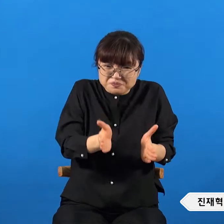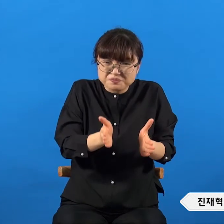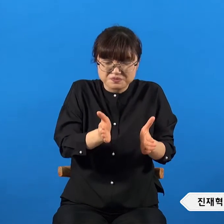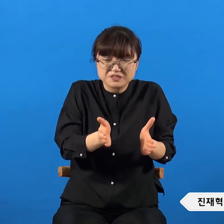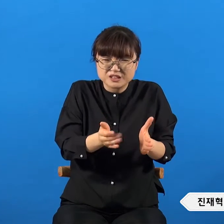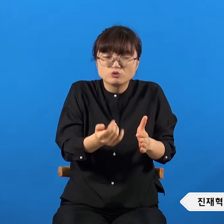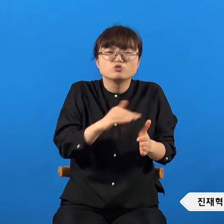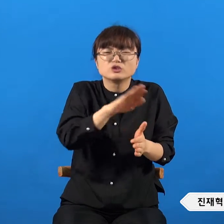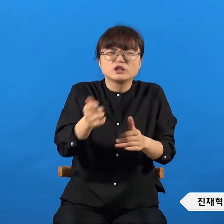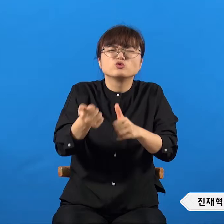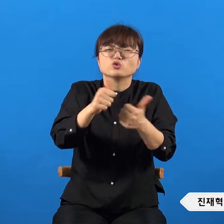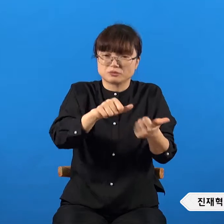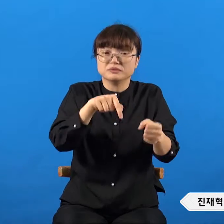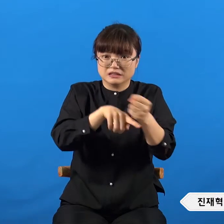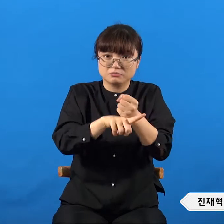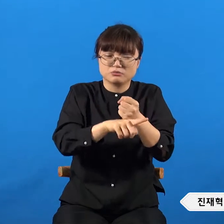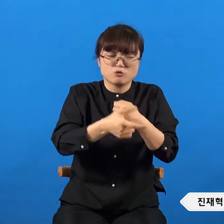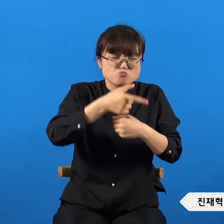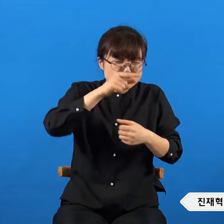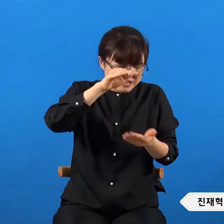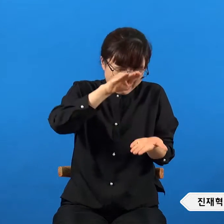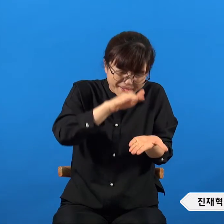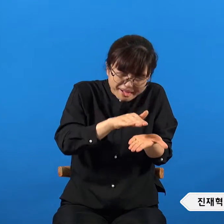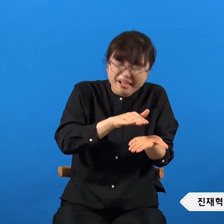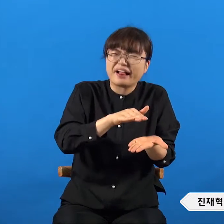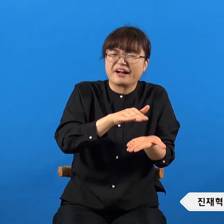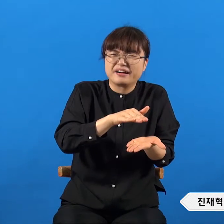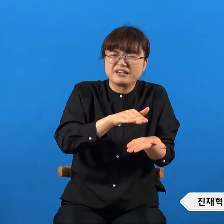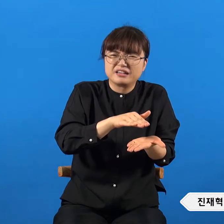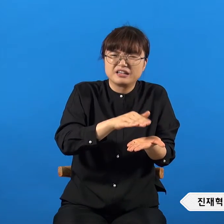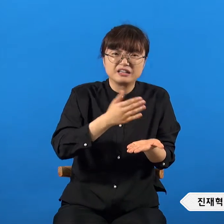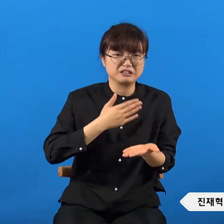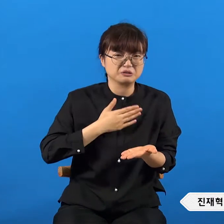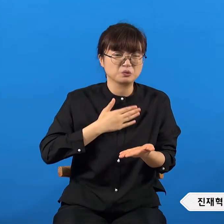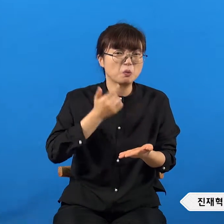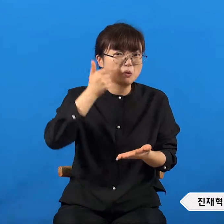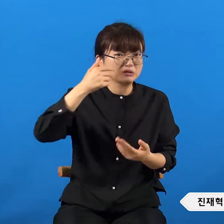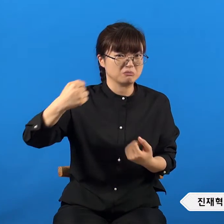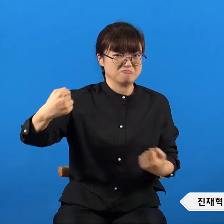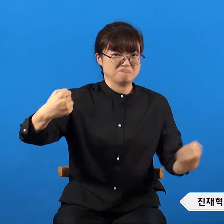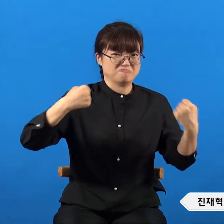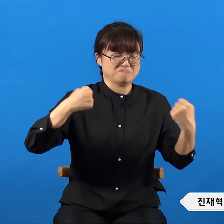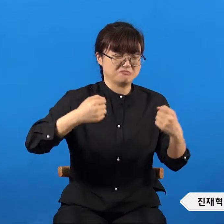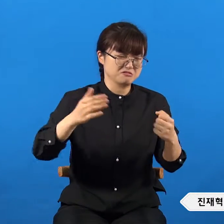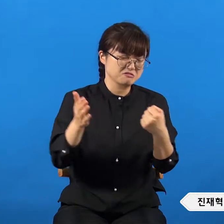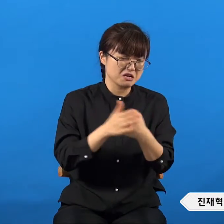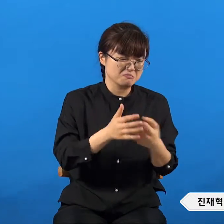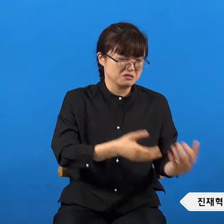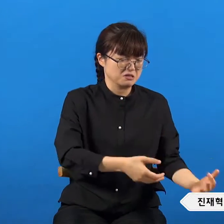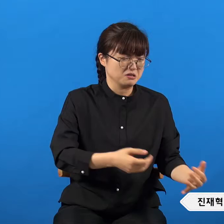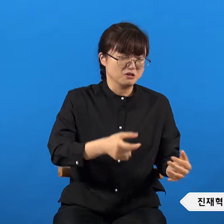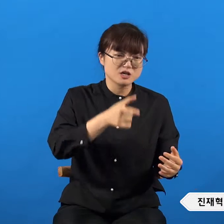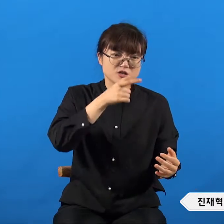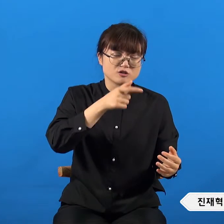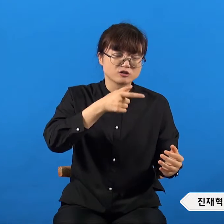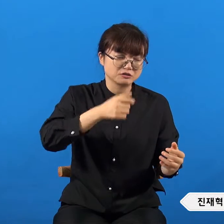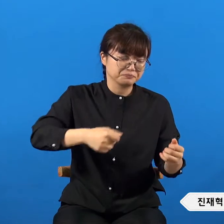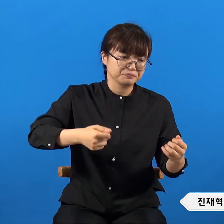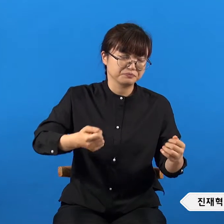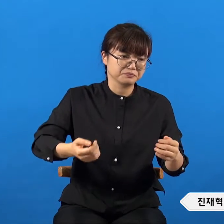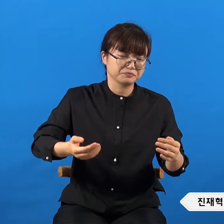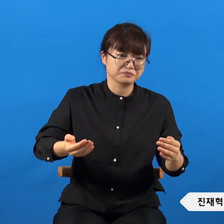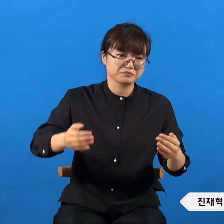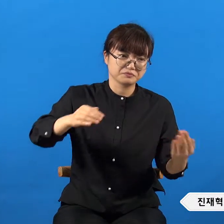상징합니다. 물도 깊지 않습니다. 그리고 건실한 재가 분명히 끄집어낼 것이